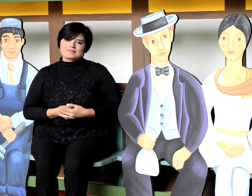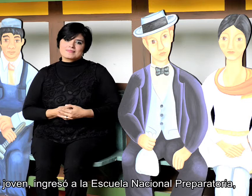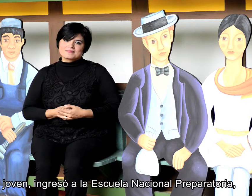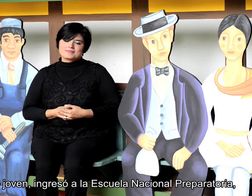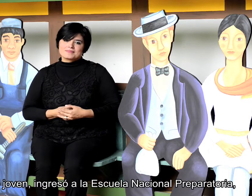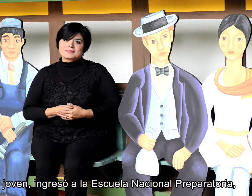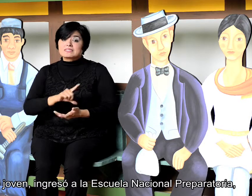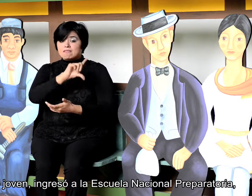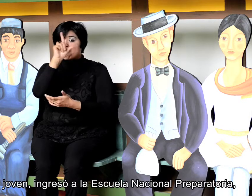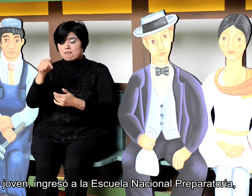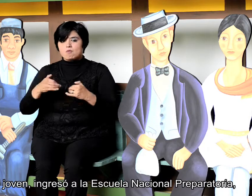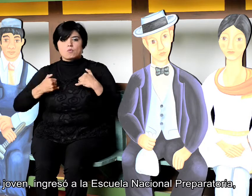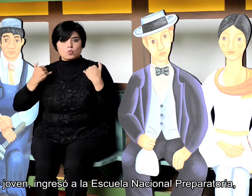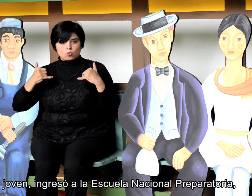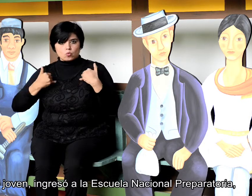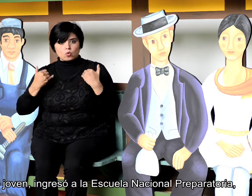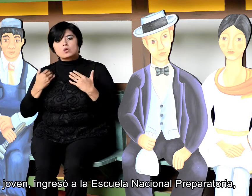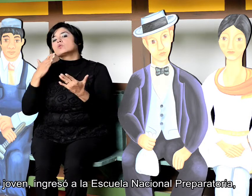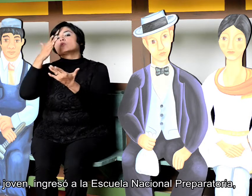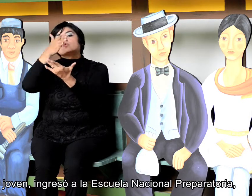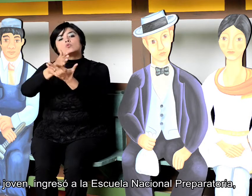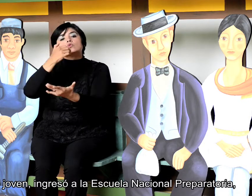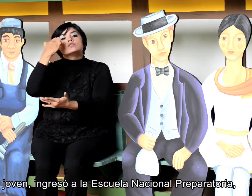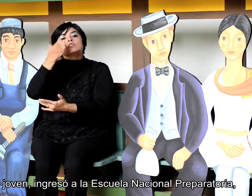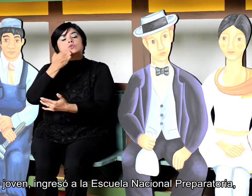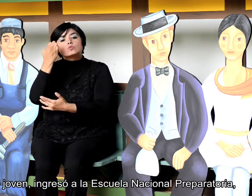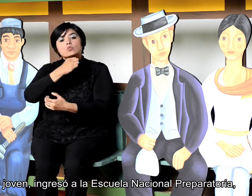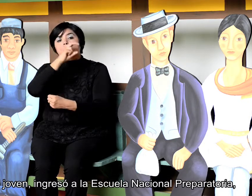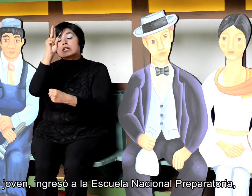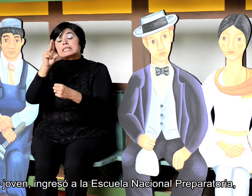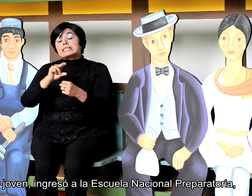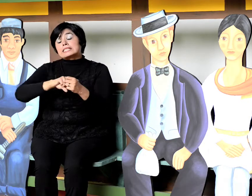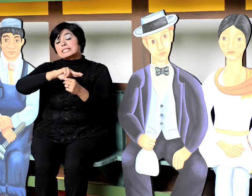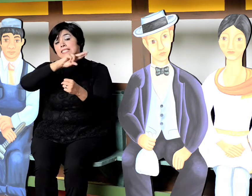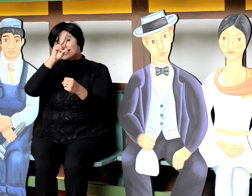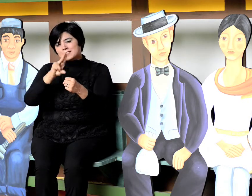Siendo joven, ingresó a la Escuela Nacional Preparatoria,